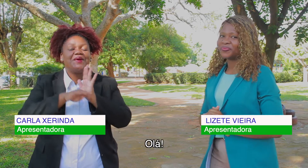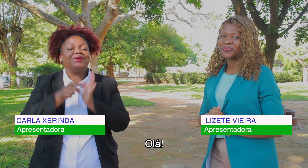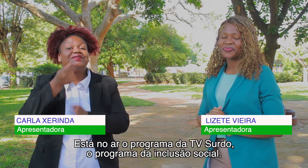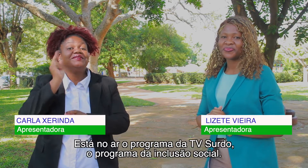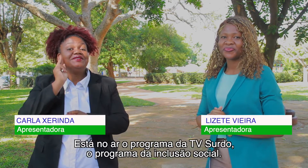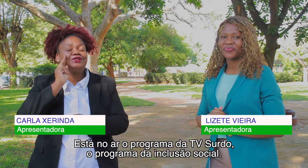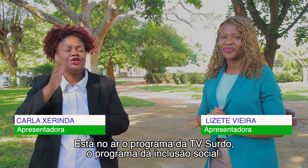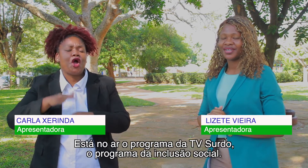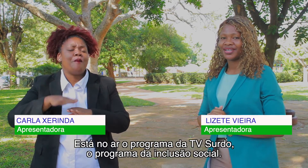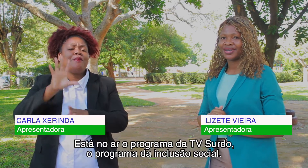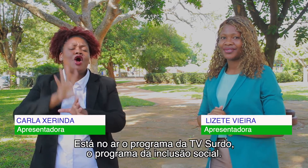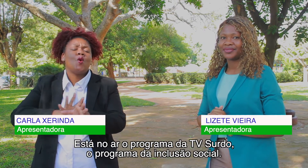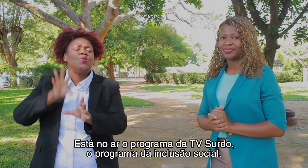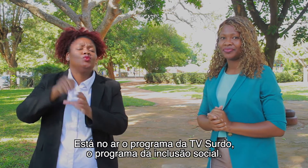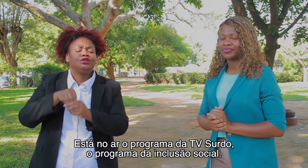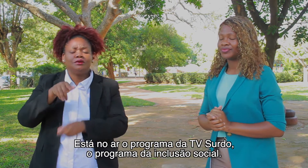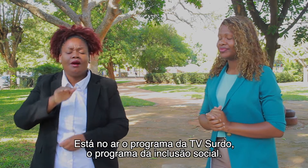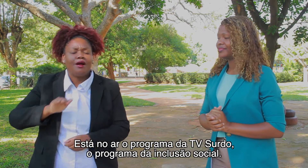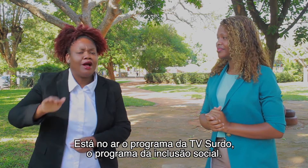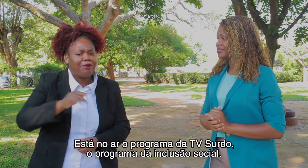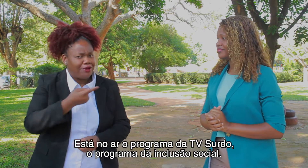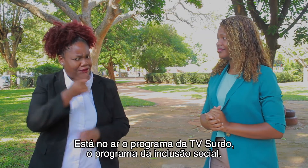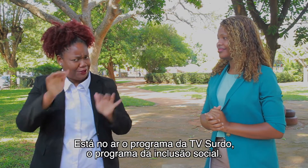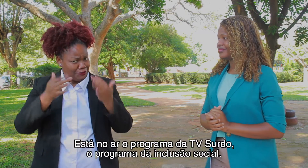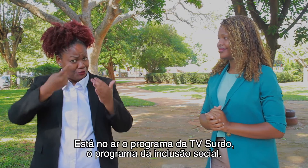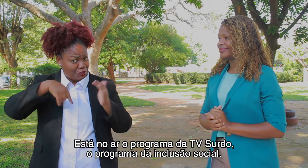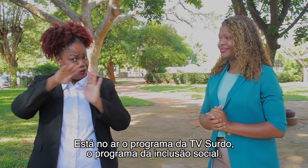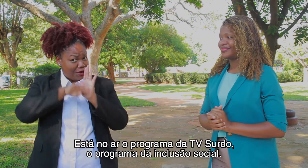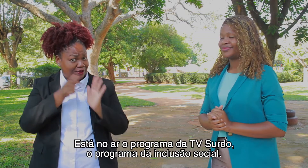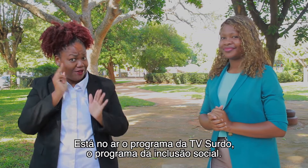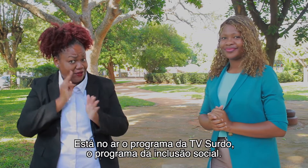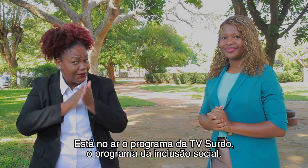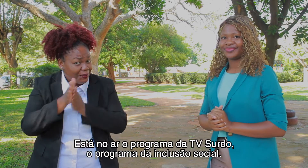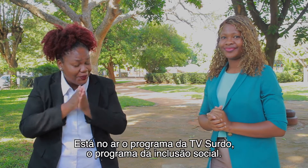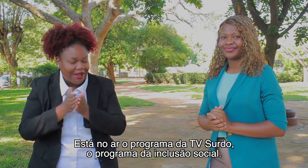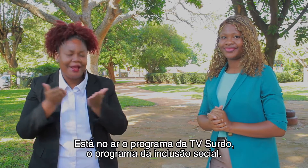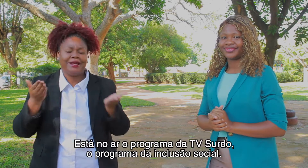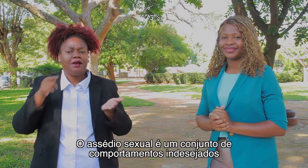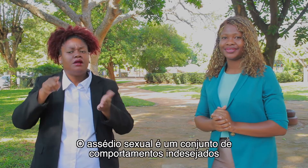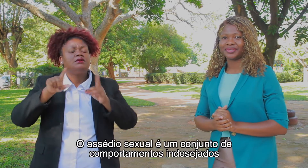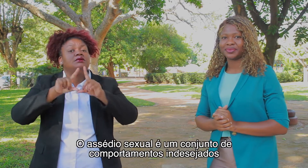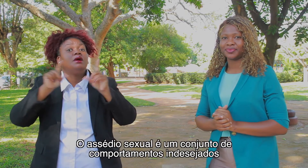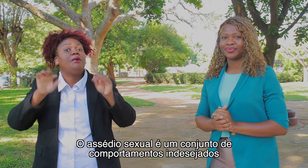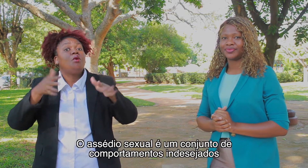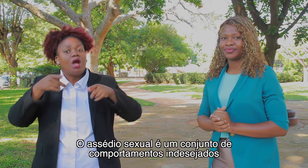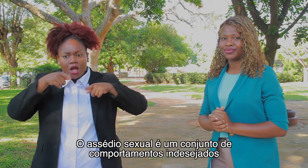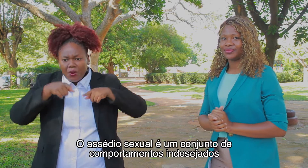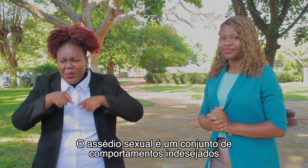Olá! Está no ar o programa da TV Surdo, o programa da inclusão social. O assédio sexual é um conjunto